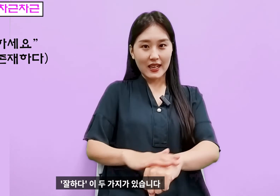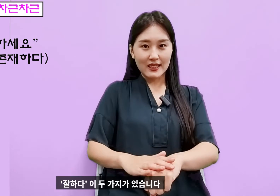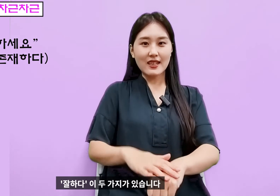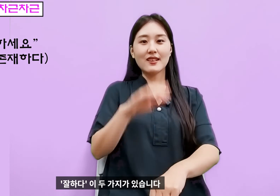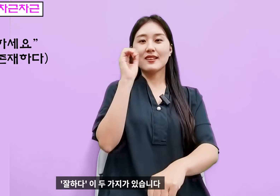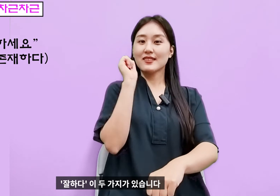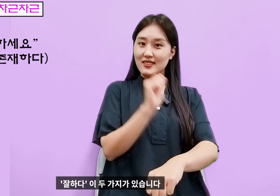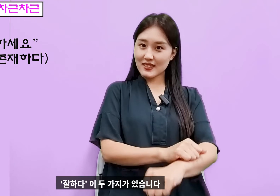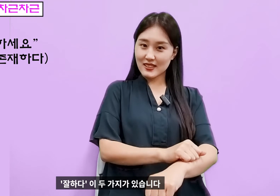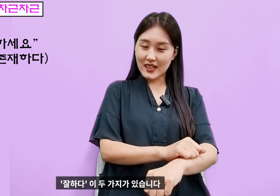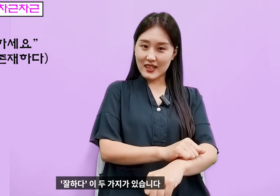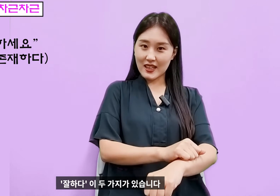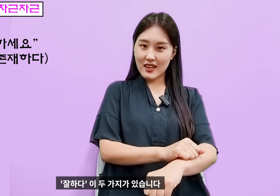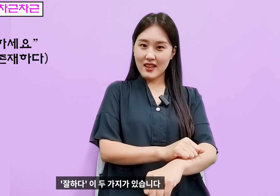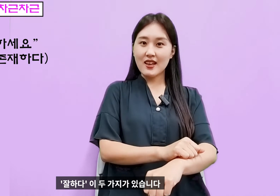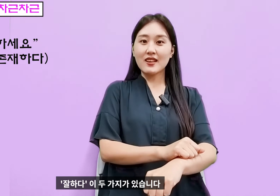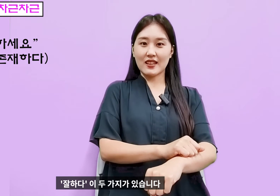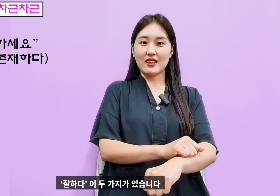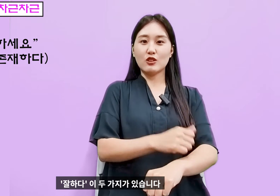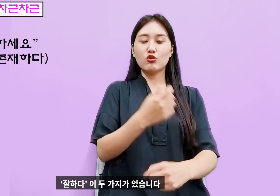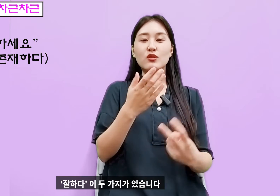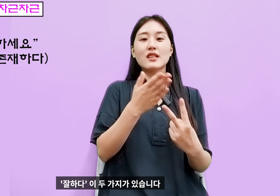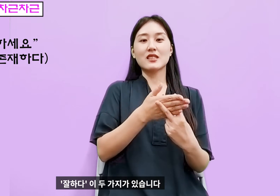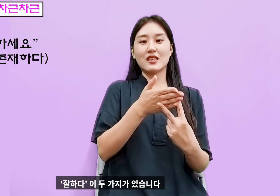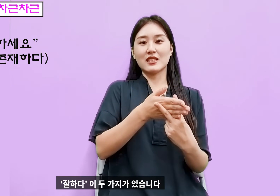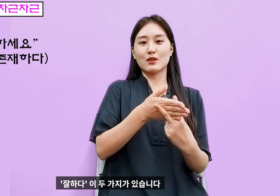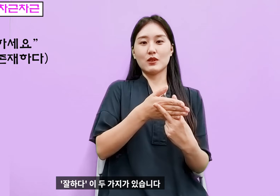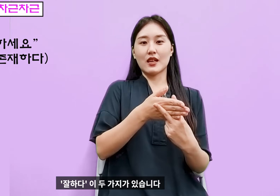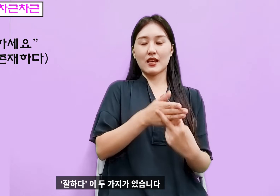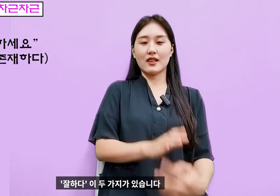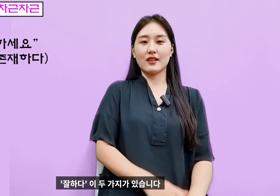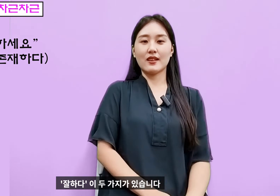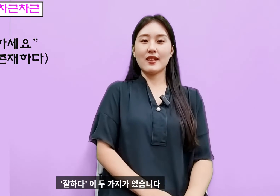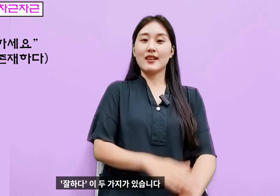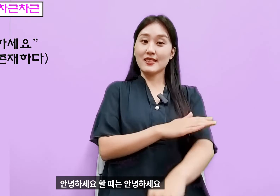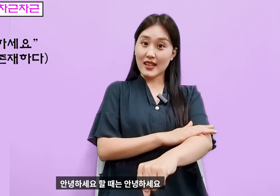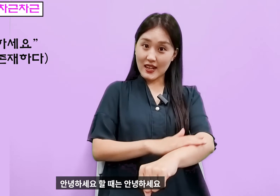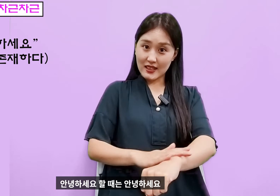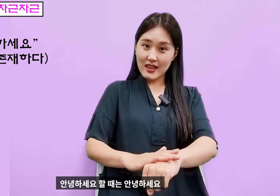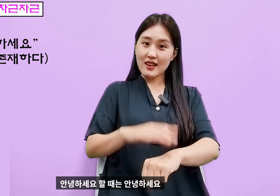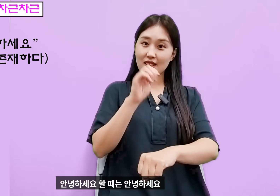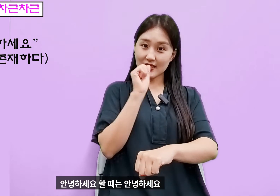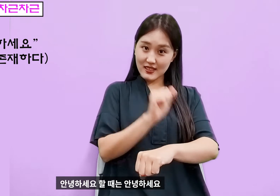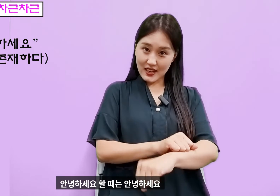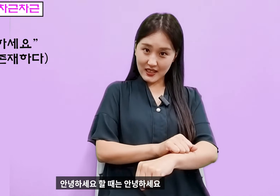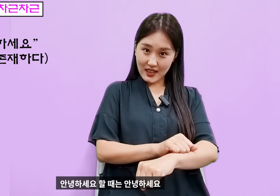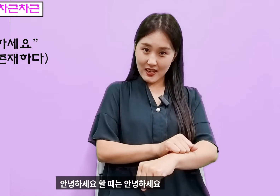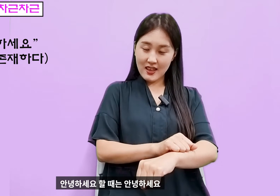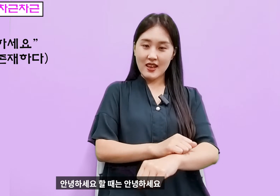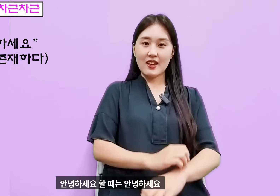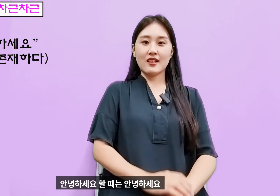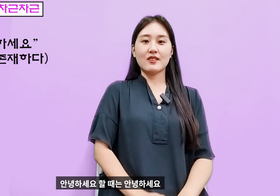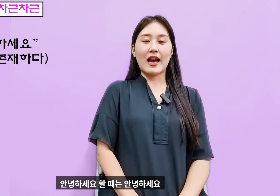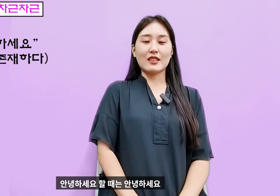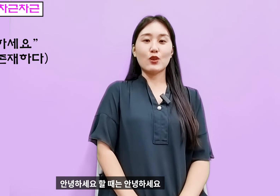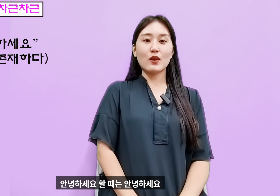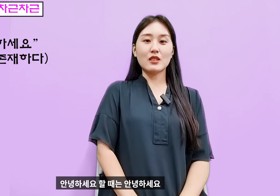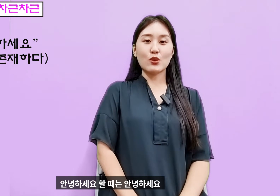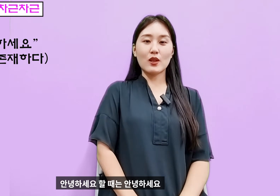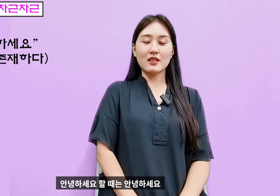잘하다, 잘하다. 네, 이 두 가지가 있습니다. 잘하다, 잘하다. 안녕하세요를 할